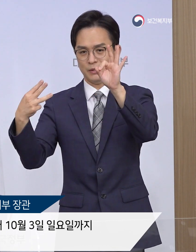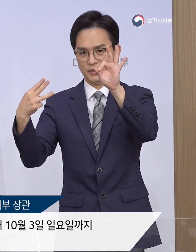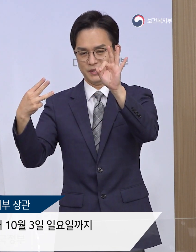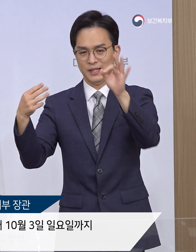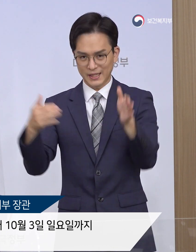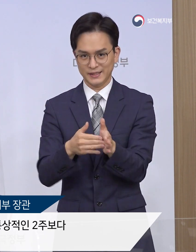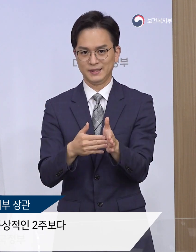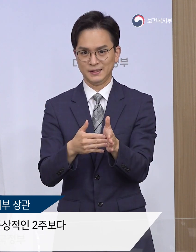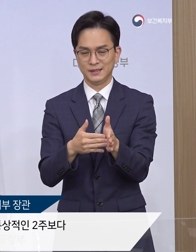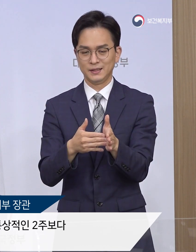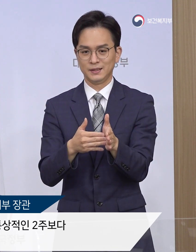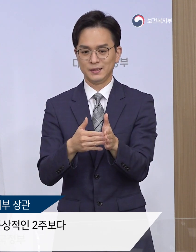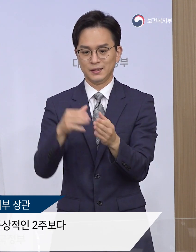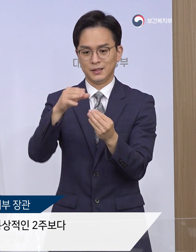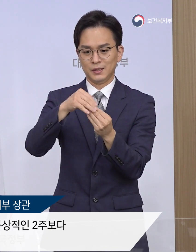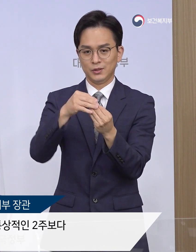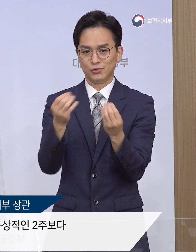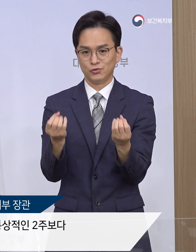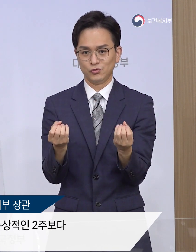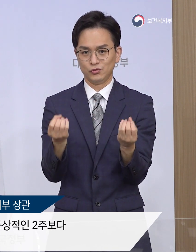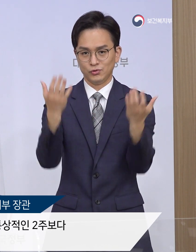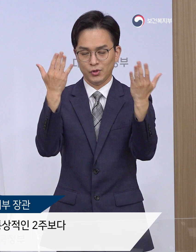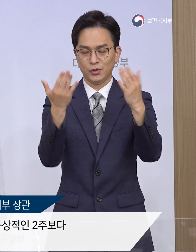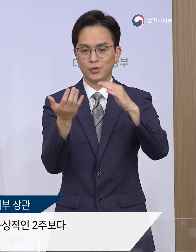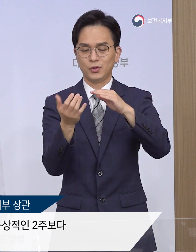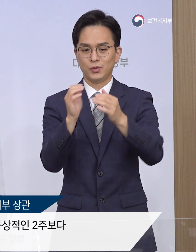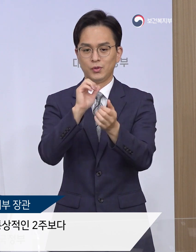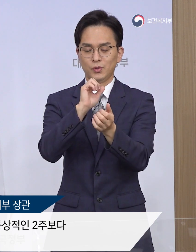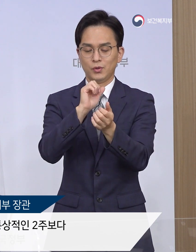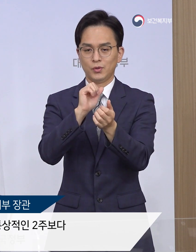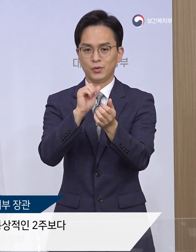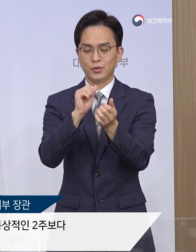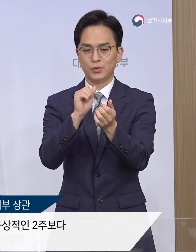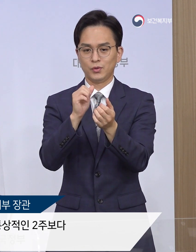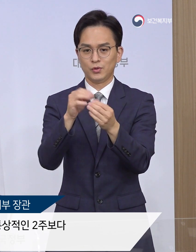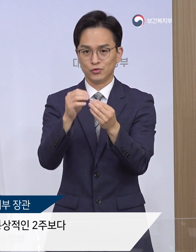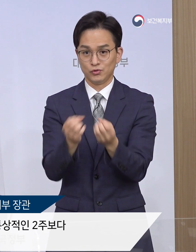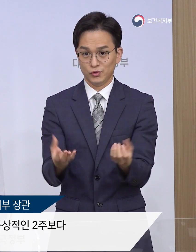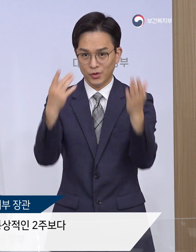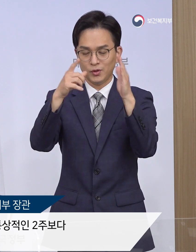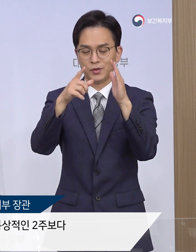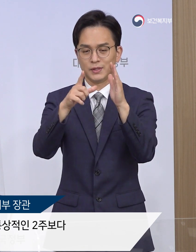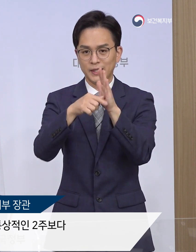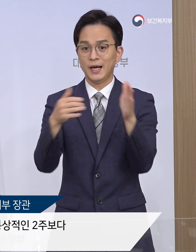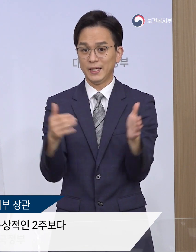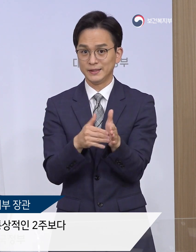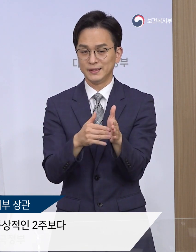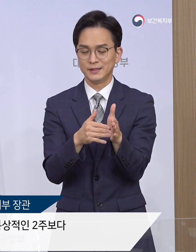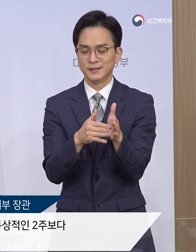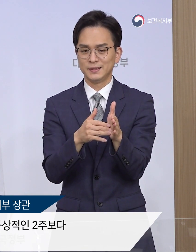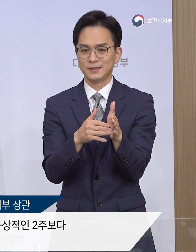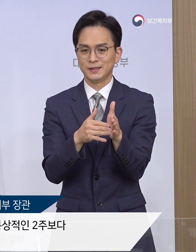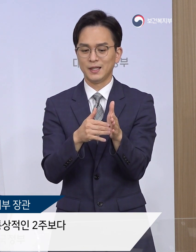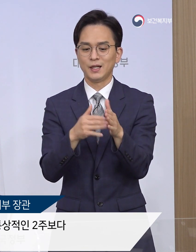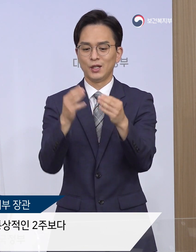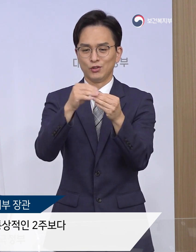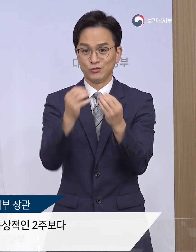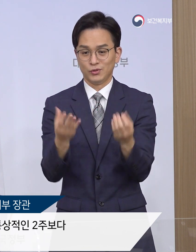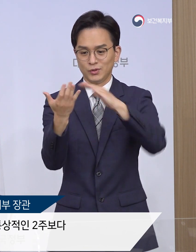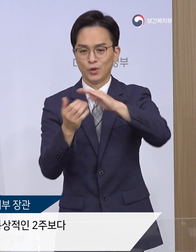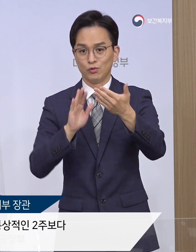시행합니다. 추석 연휴와 이로 인한 여파를 평가하기 위해 통상적인 2주보다